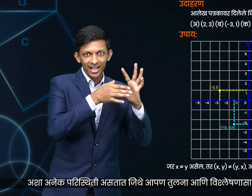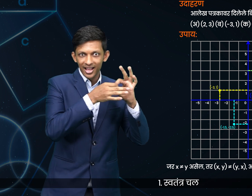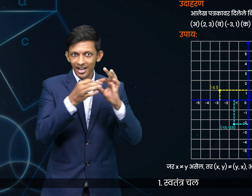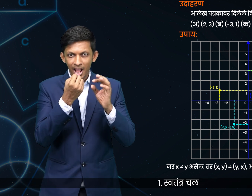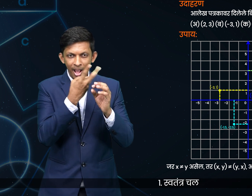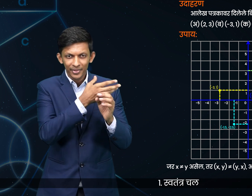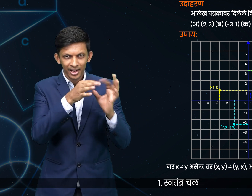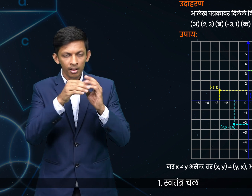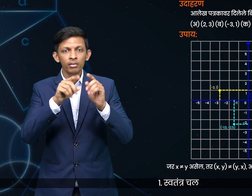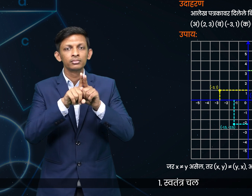स्वतंत्र चल.